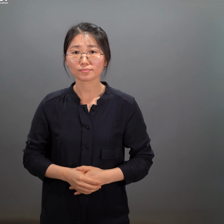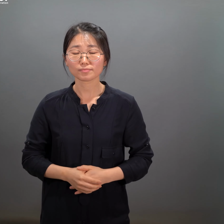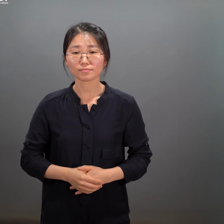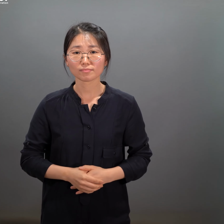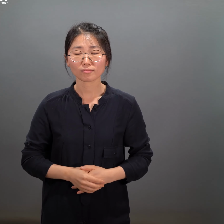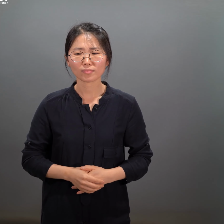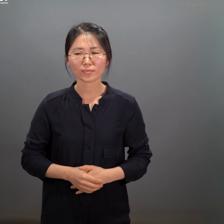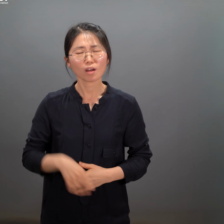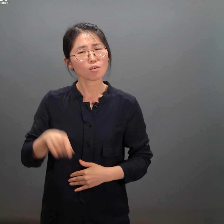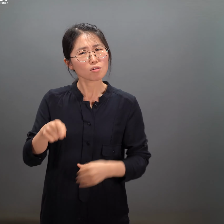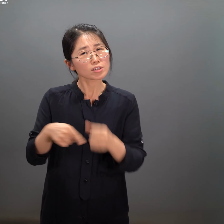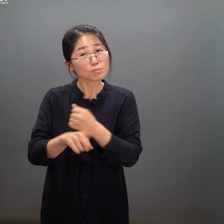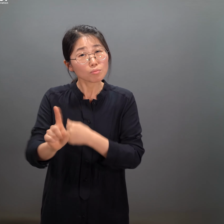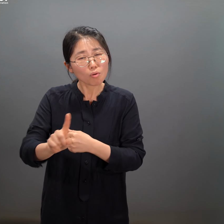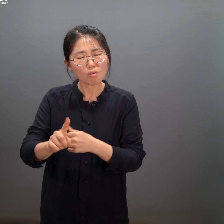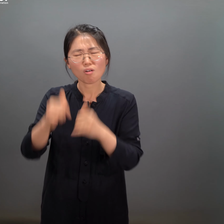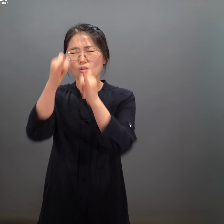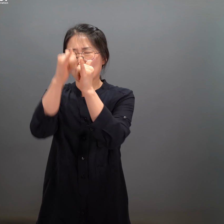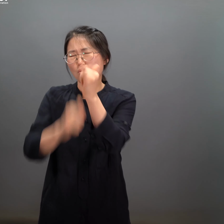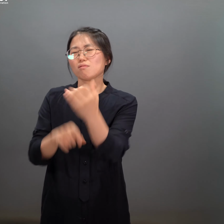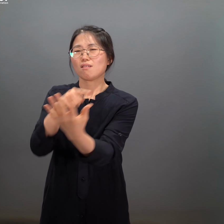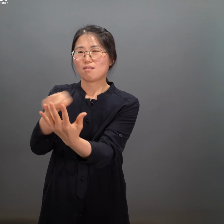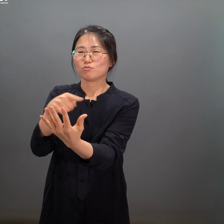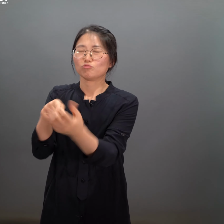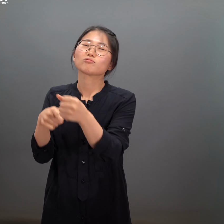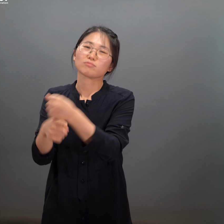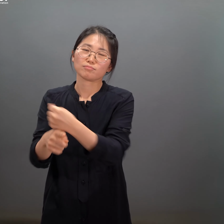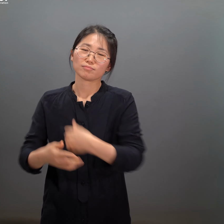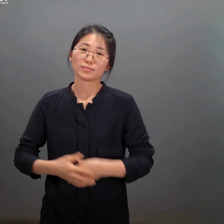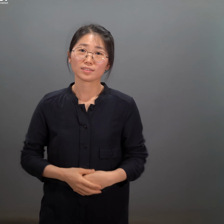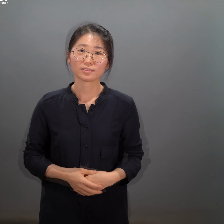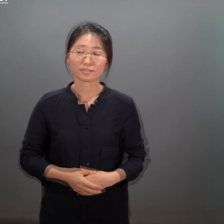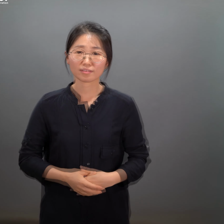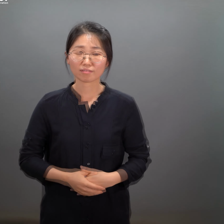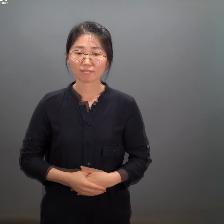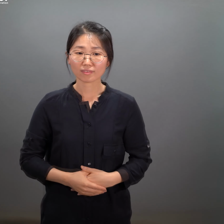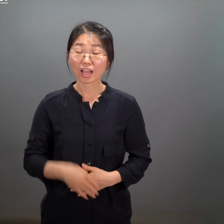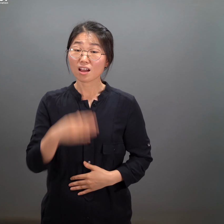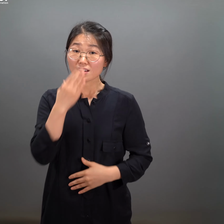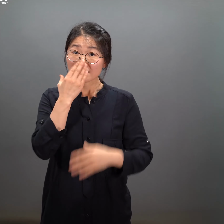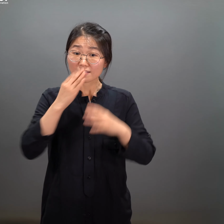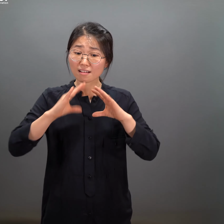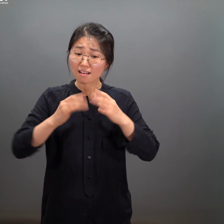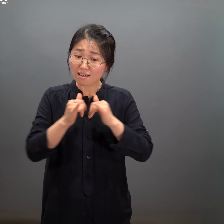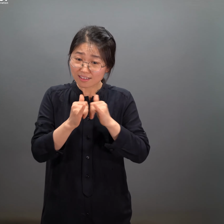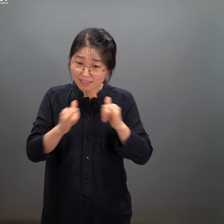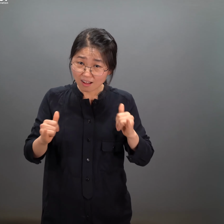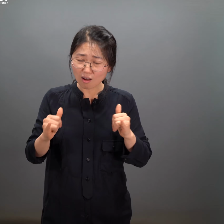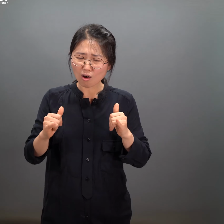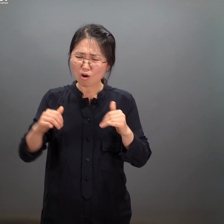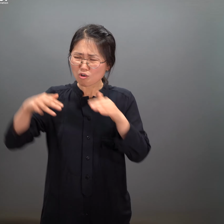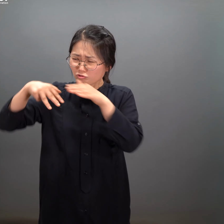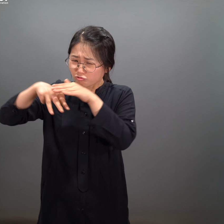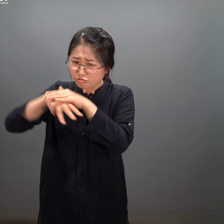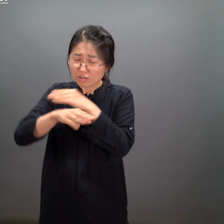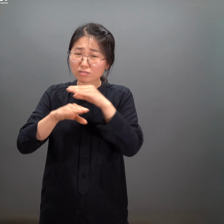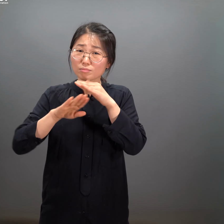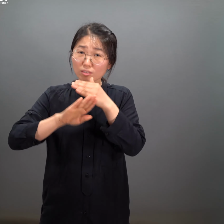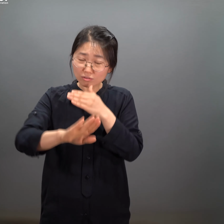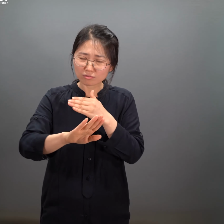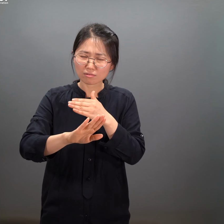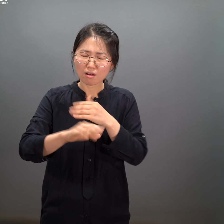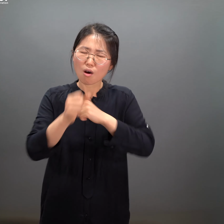역사를 알게 하려고 한다라는 이야기예요. 여러분, 출애굽하고 광야에서 무려 40년을 보냈습니다. 이